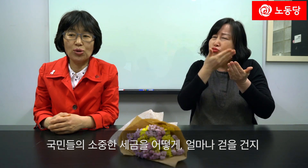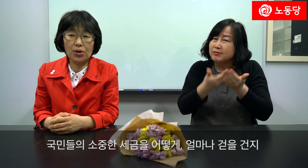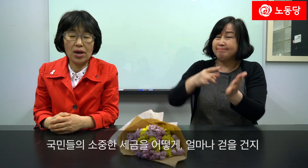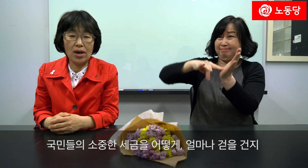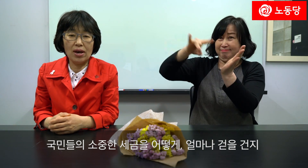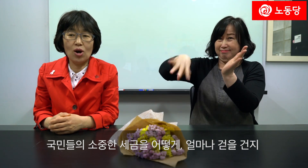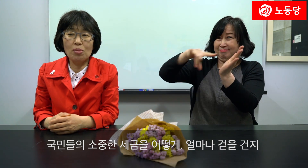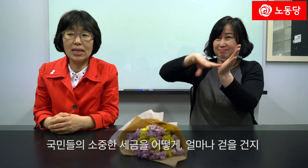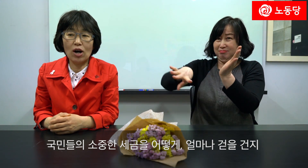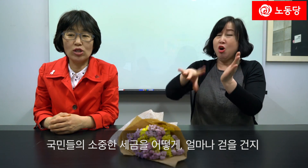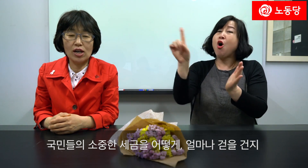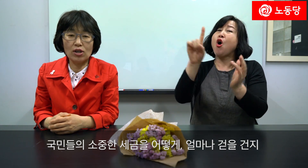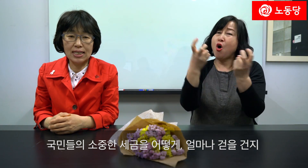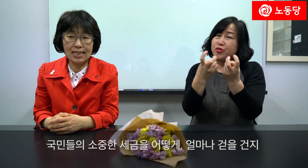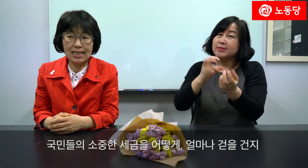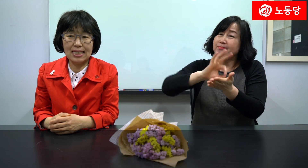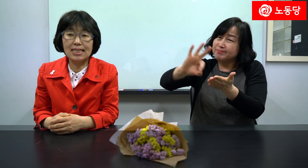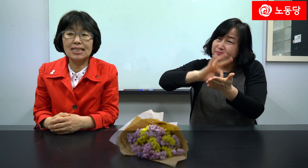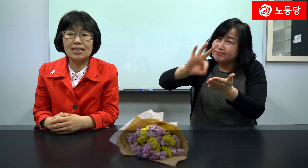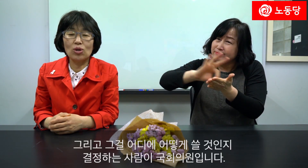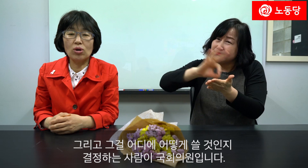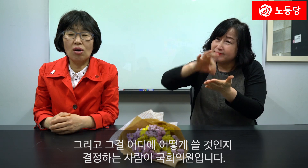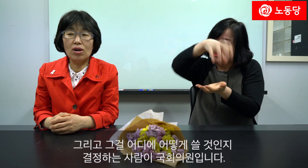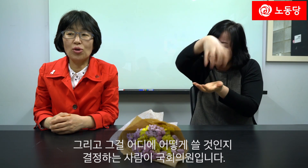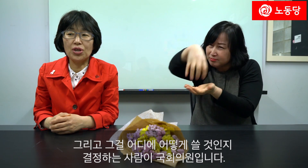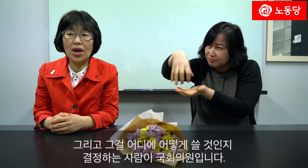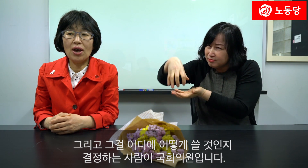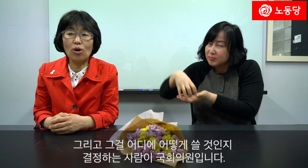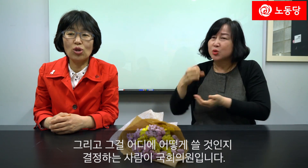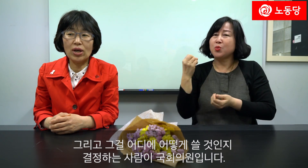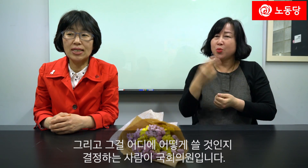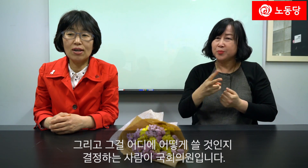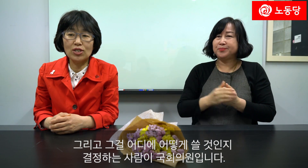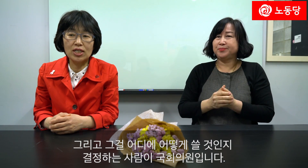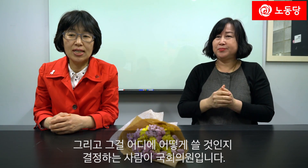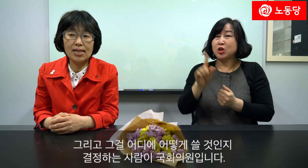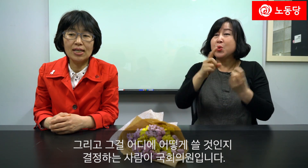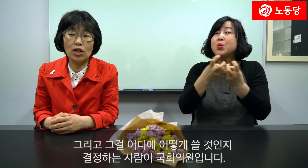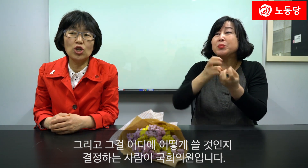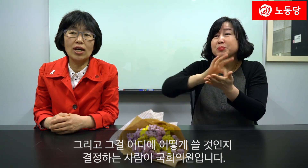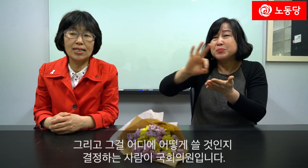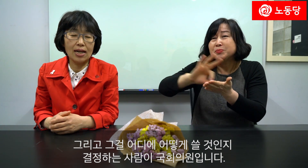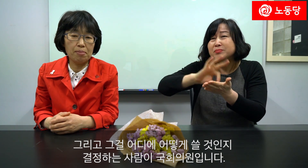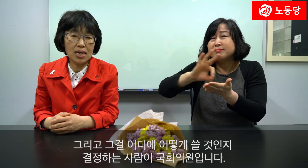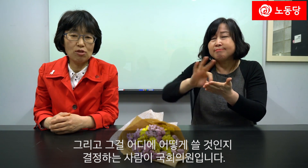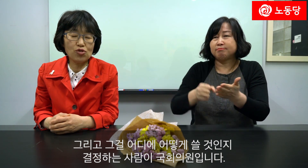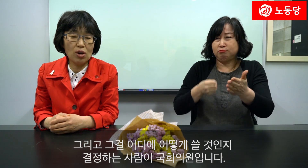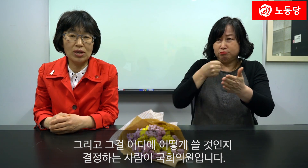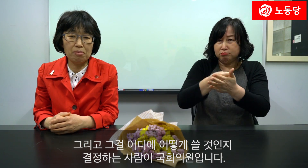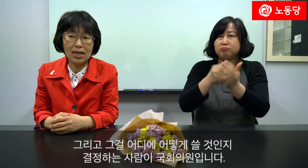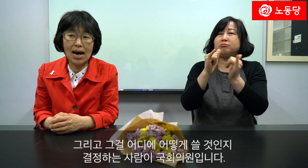세금을 어떻게, 얼마나 거둘 건지, 그리고 그걸 어디에 어떻게 쓸 건지를 결정하는